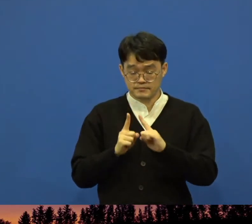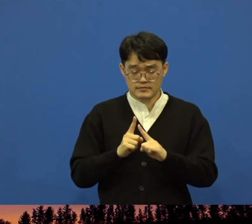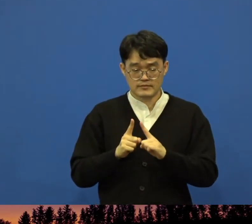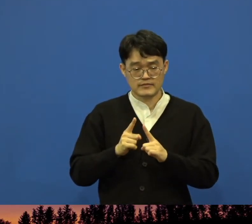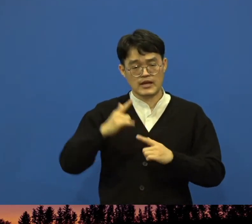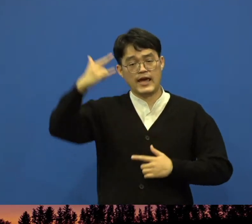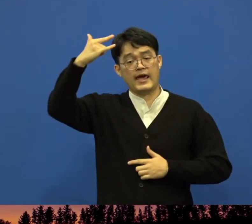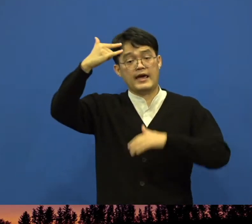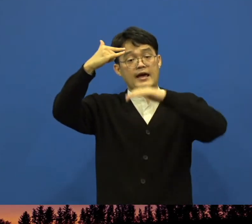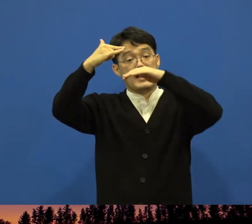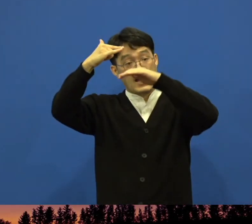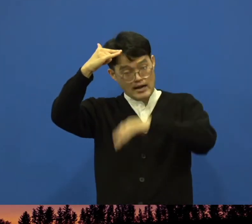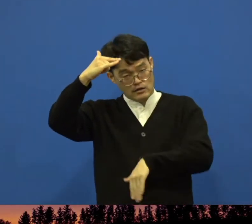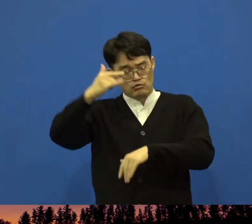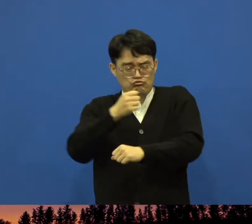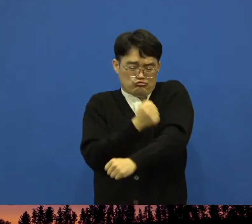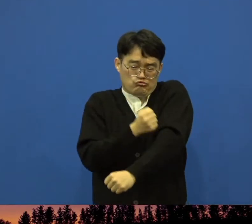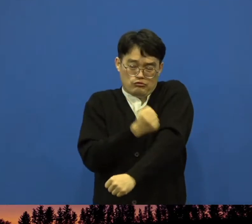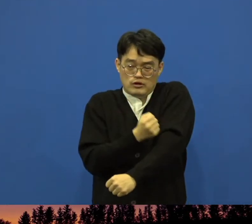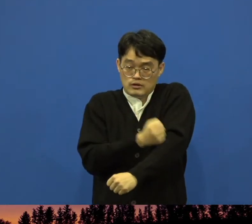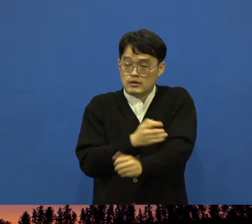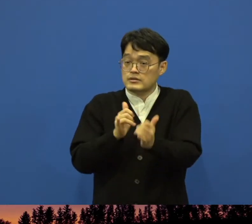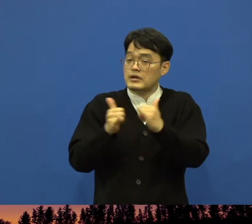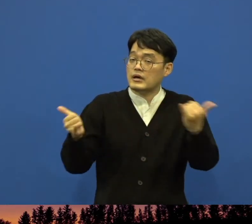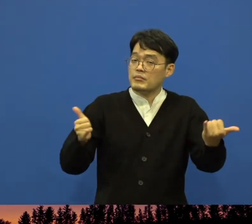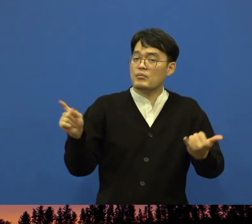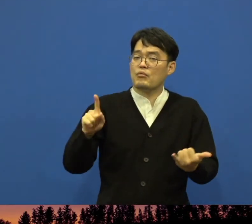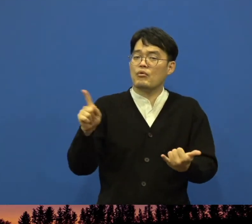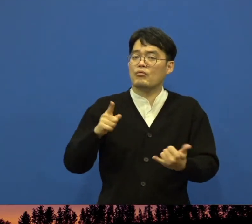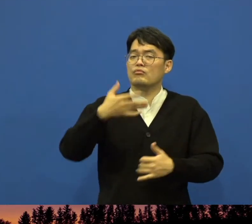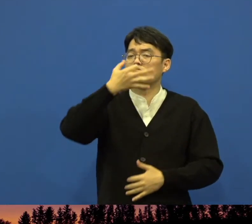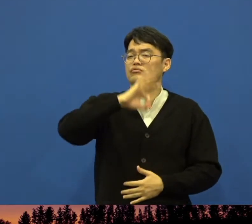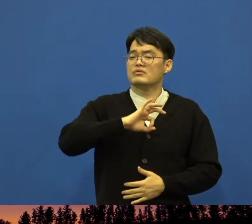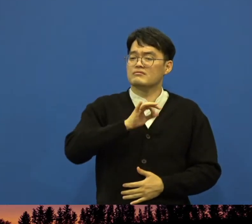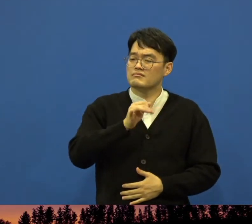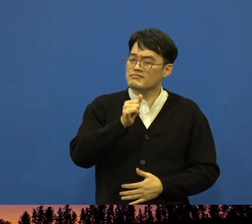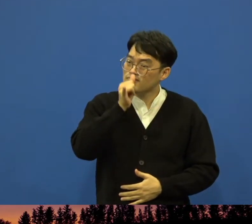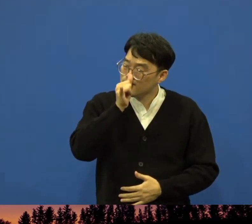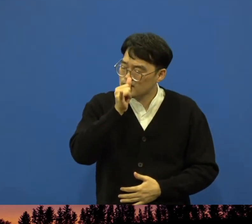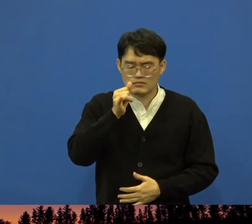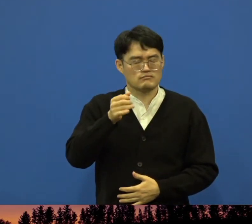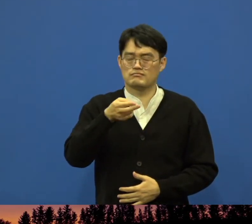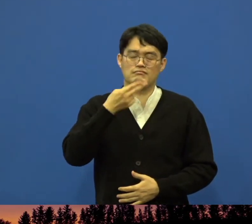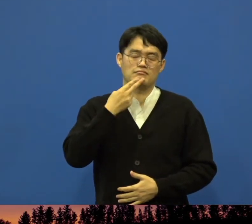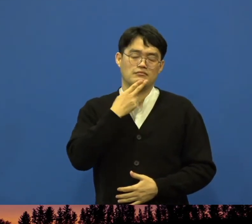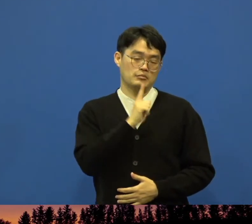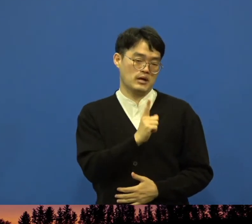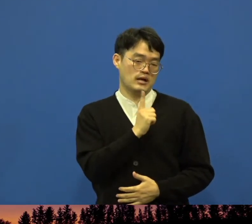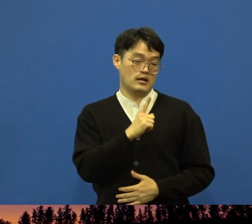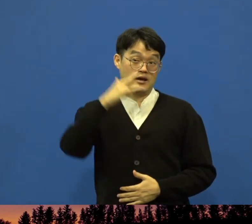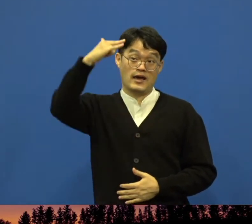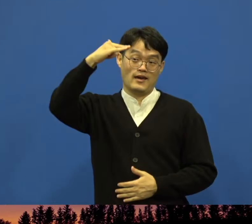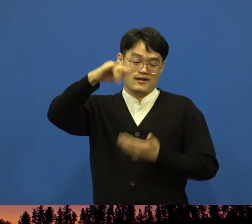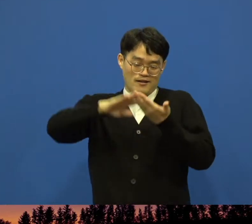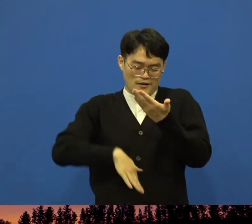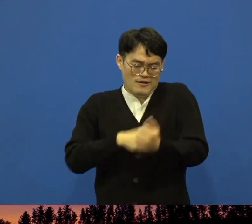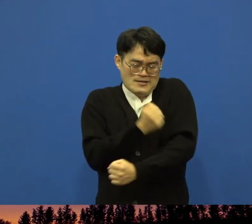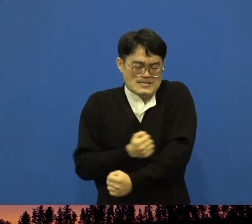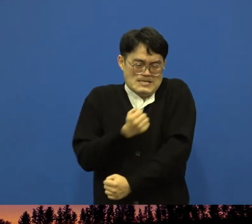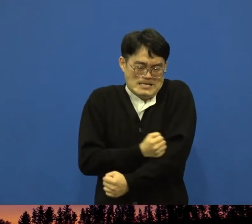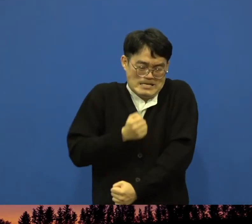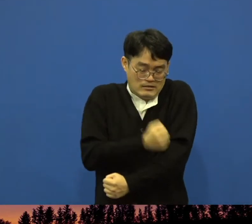수고가 사람에게 무엇이 유익한가? 오늘 1장 3절에 얘기해요. 해 아래에서 수고하는 모든 수고가 사람에게